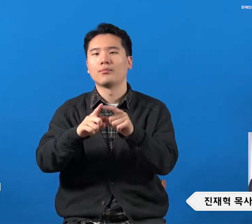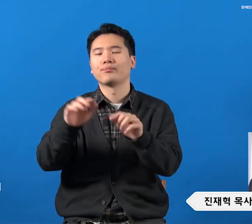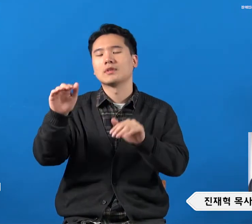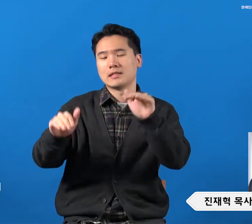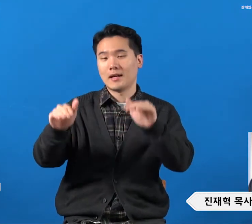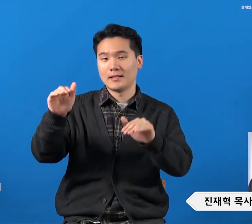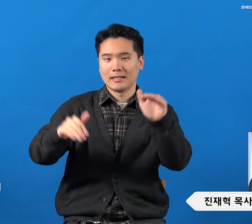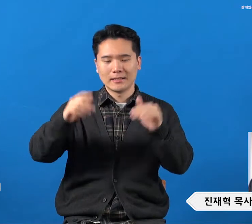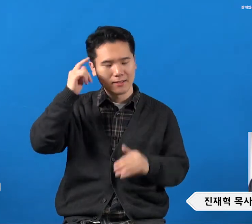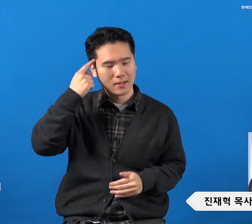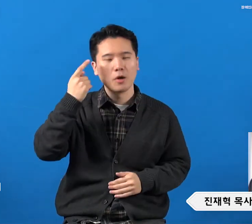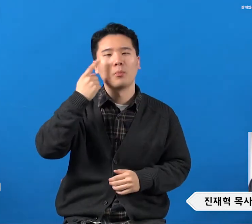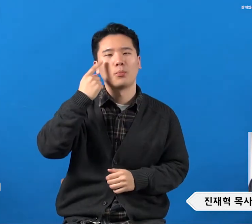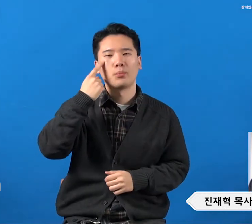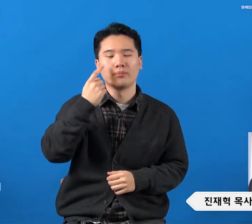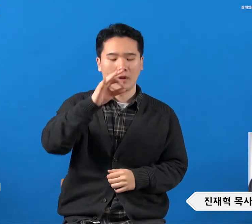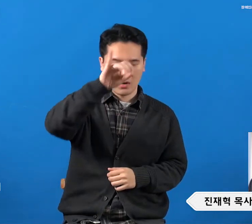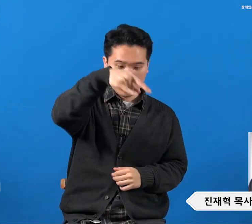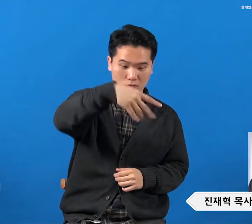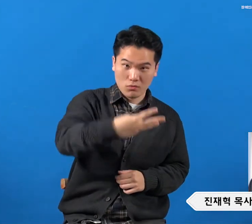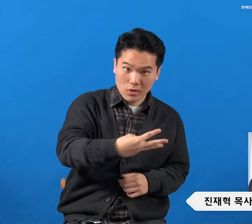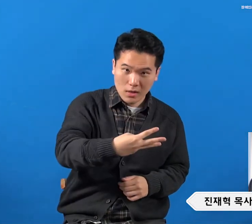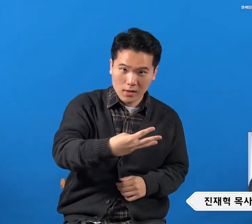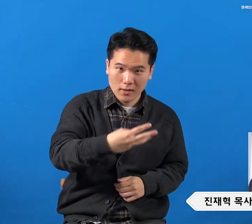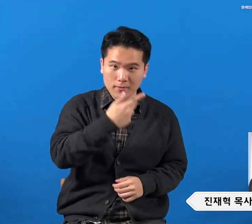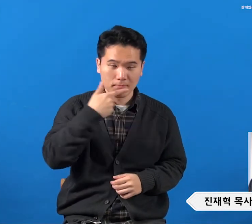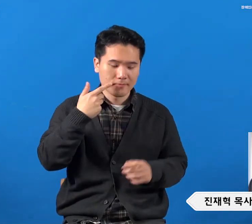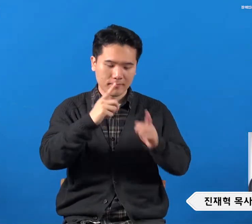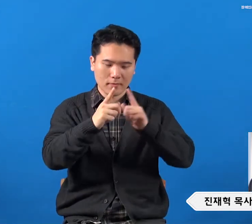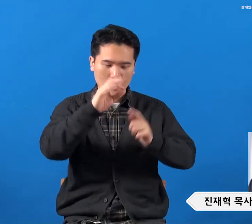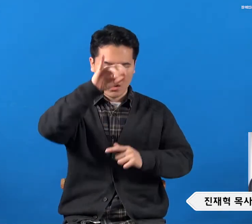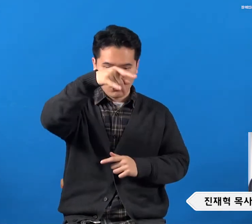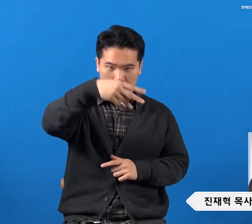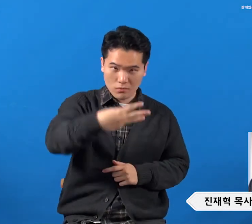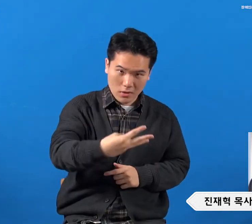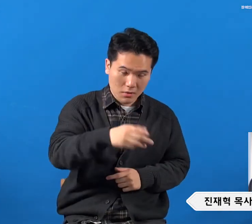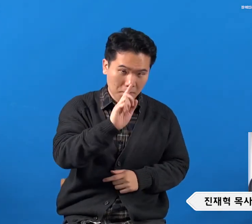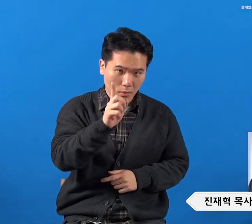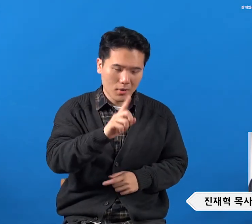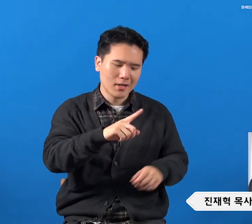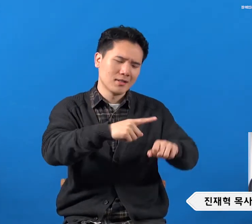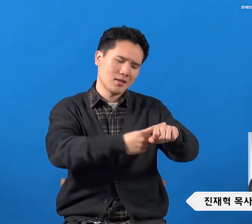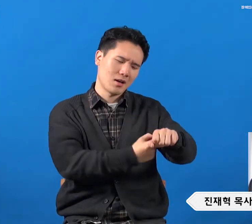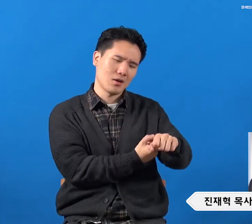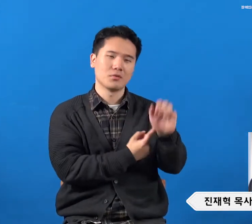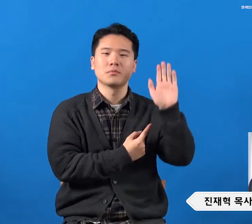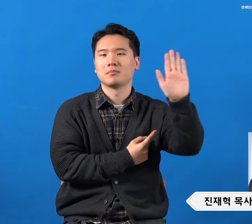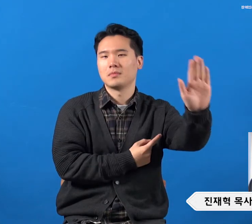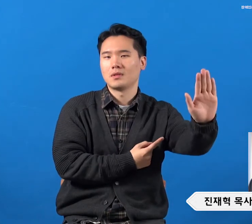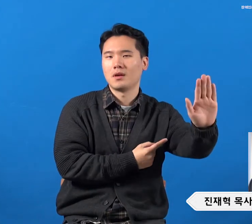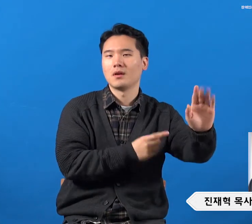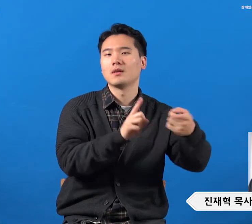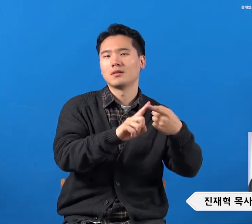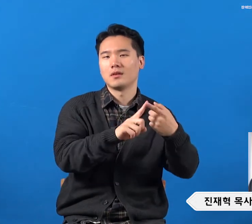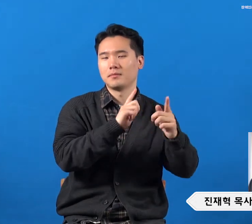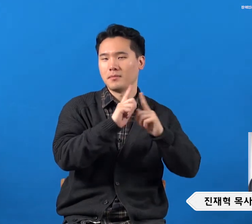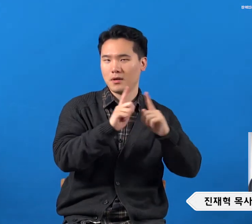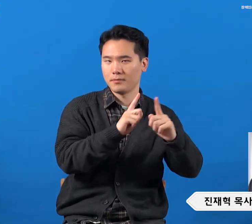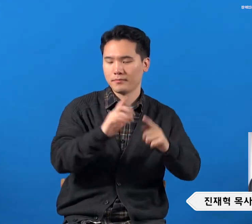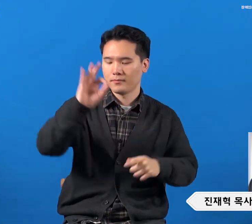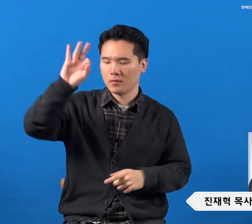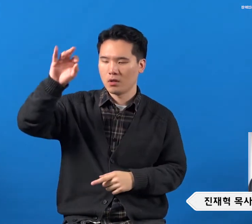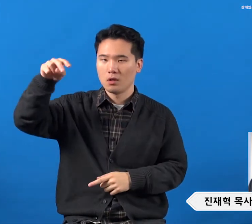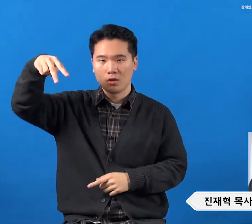우리가 배웠던 것, will은 자연적인 미래를 이야기하는 거라면 shall이란 단어를 사용할 때는